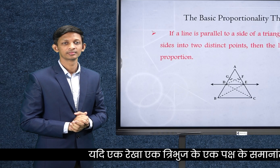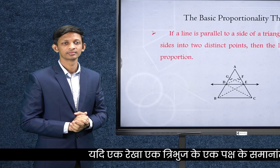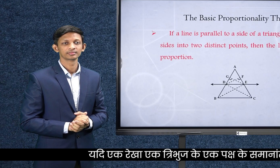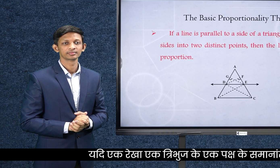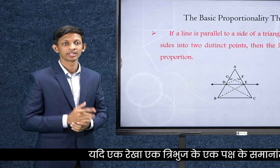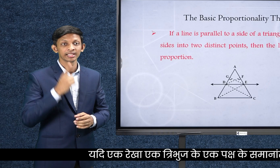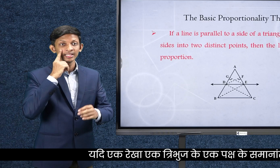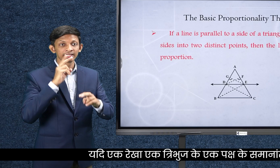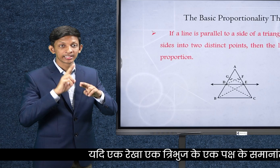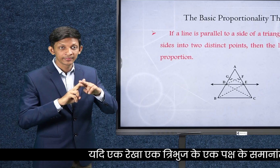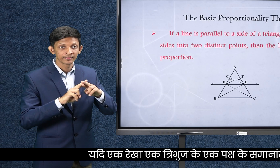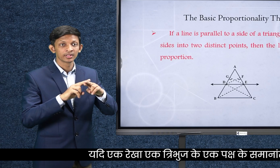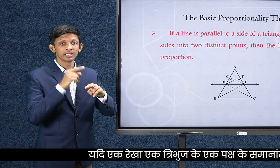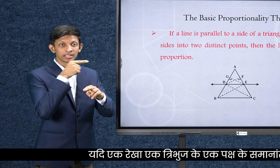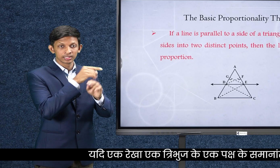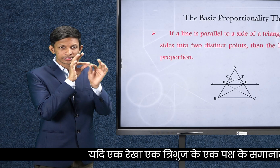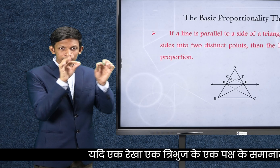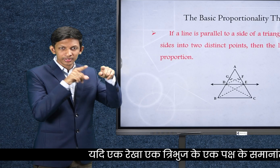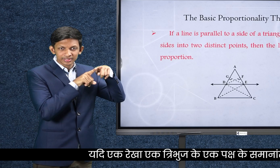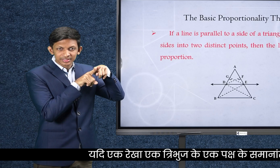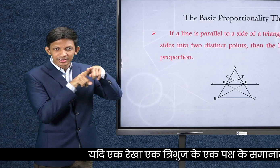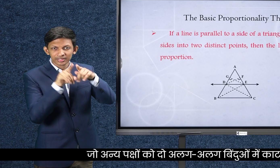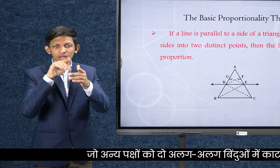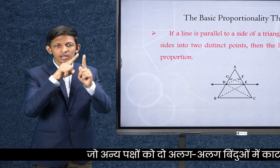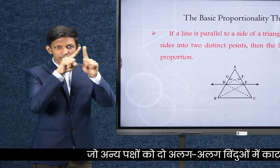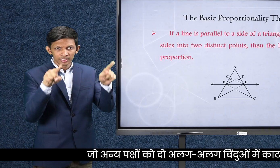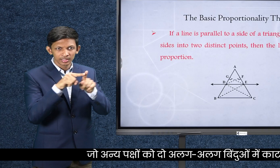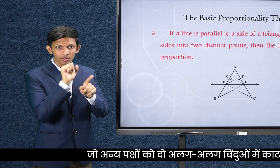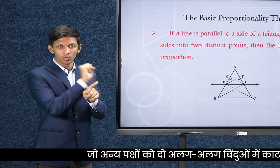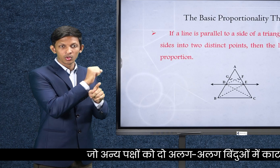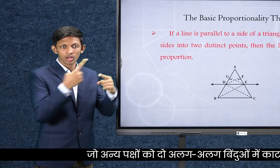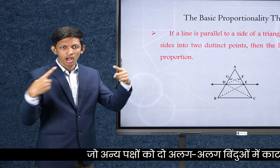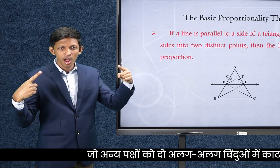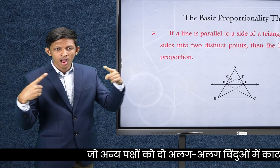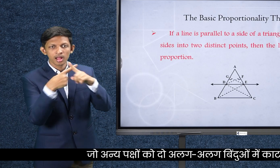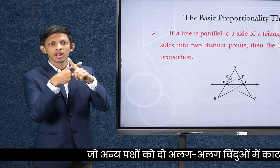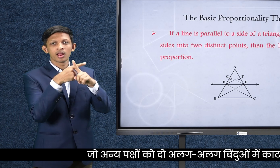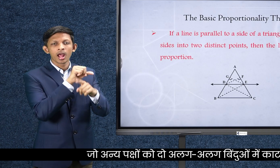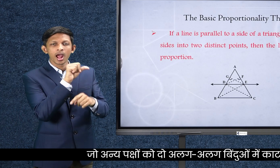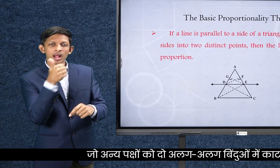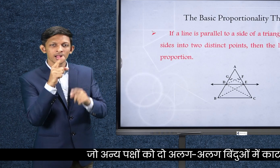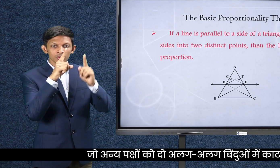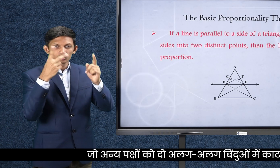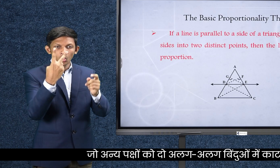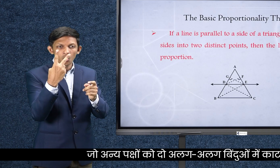एक त्रिभुज के एक पक्ष के समानांतर है, जो अन्य पक्षों को दो अलग अलग बिंदुओं